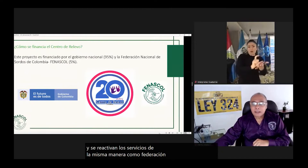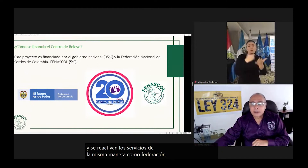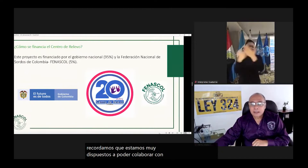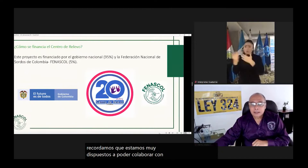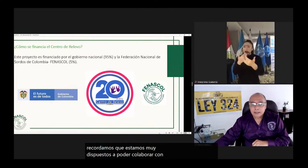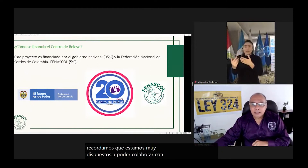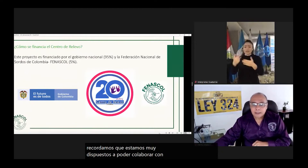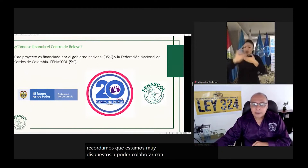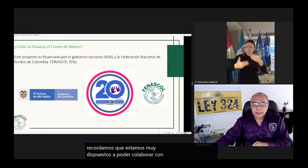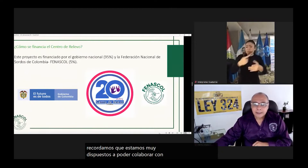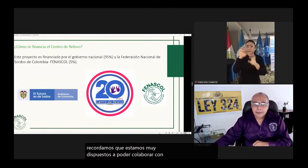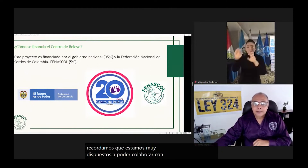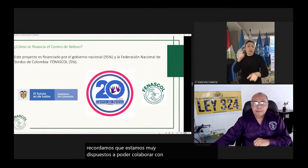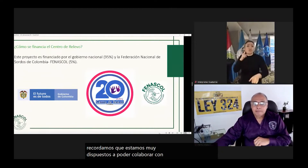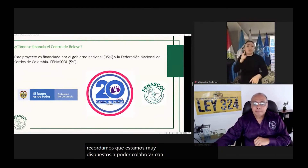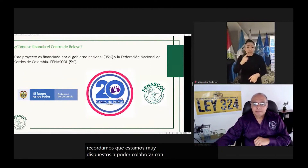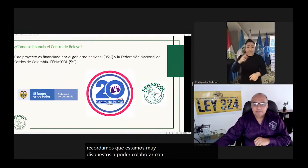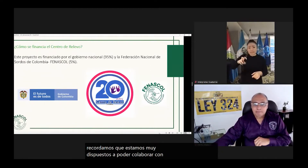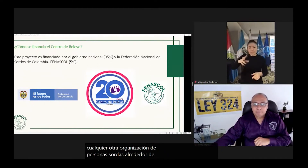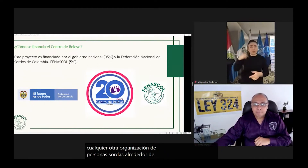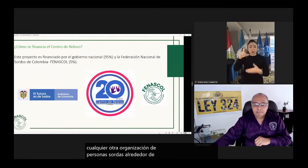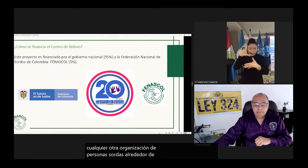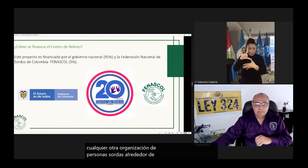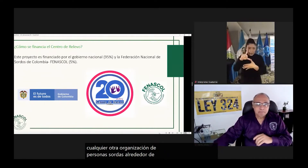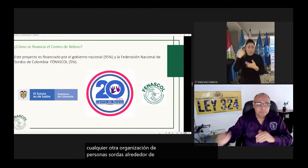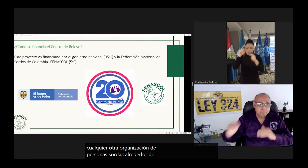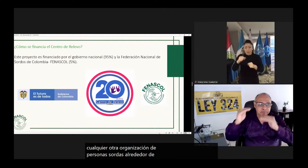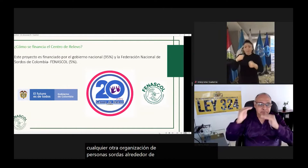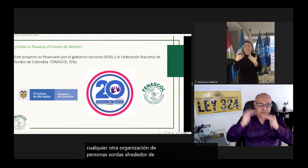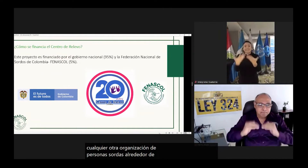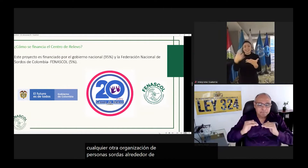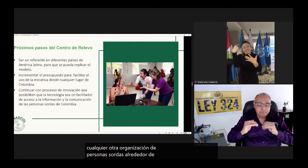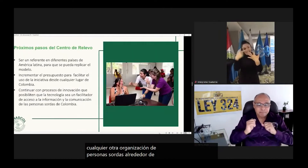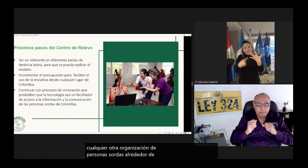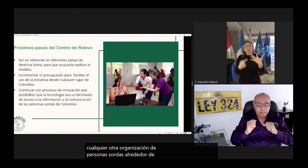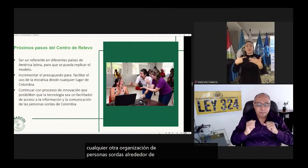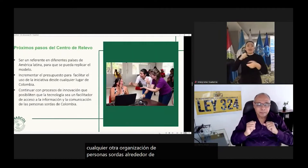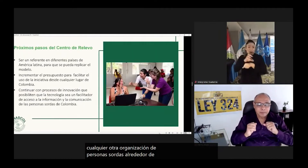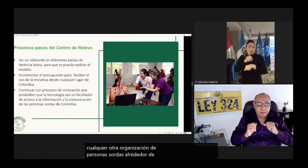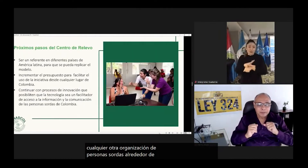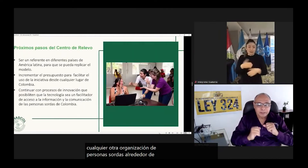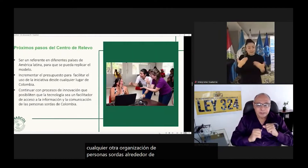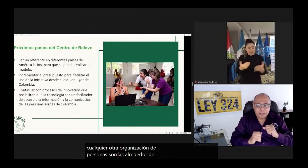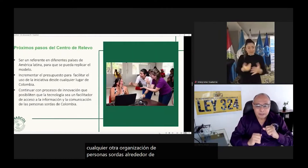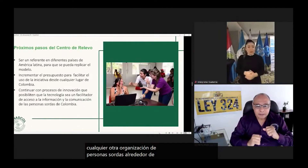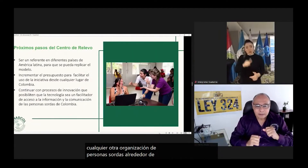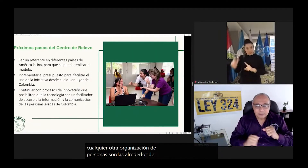sordas alrededor de América Latina para dar este tipo de asesoría. Siguiente.